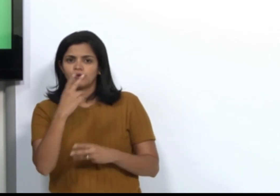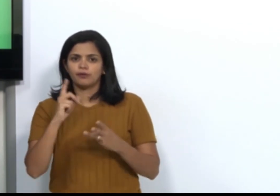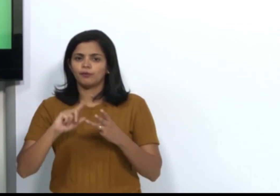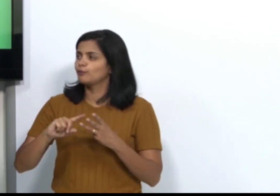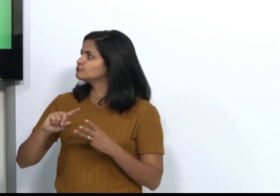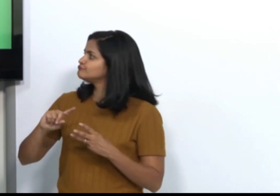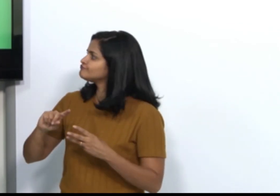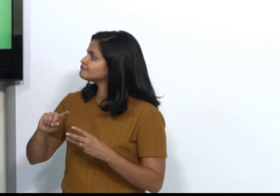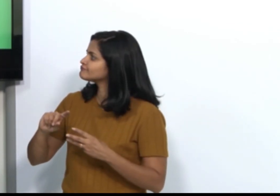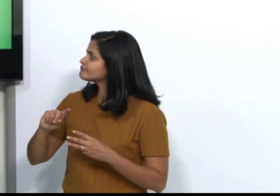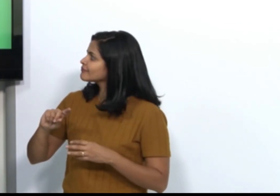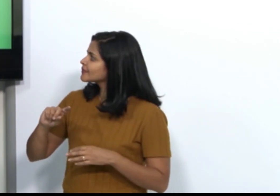seu.